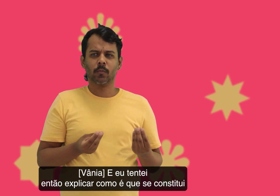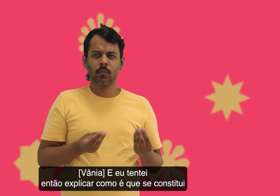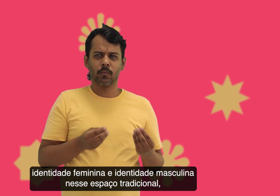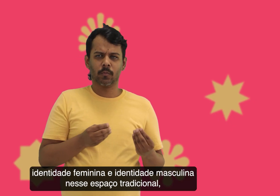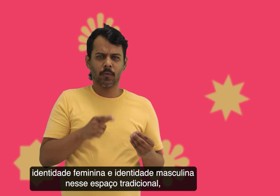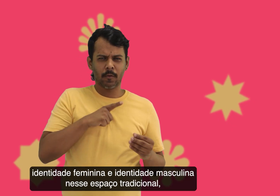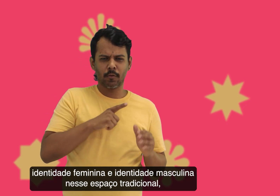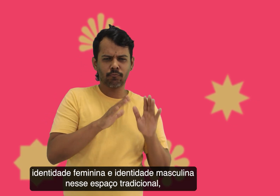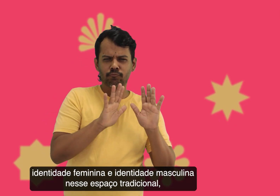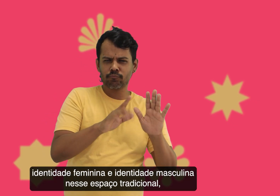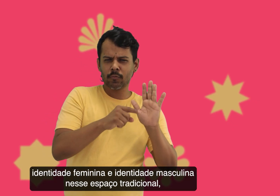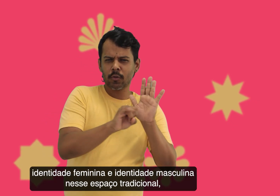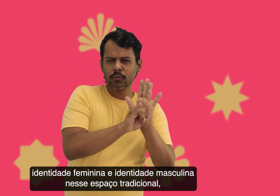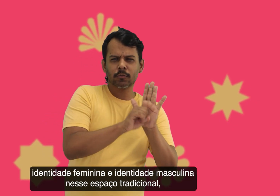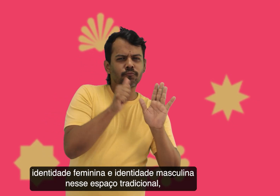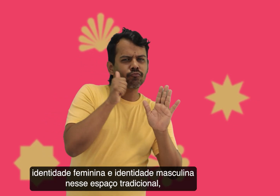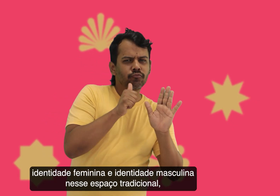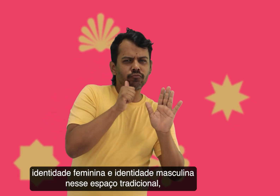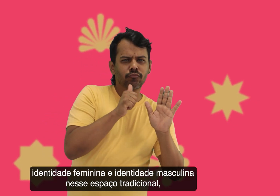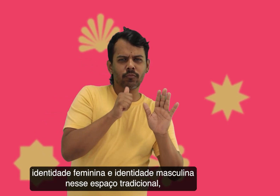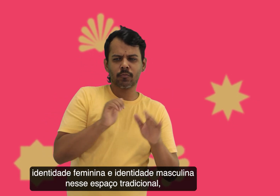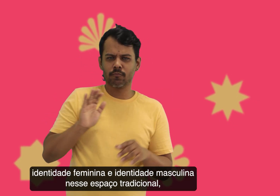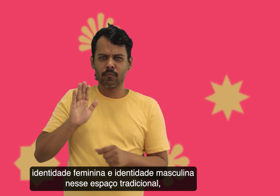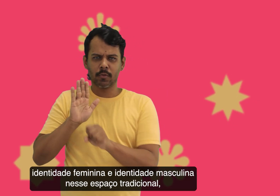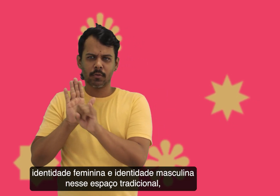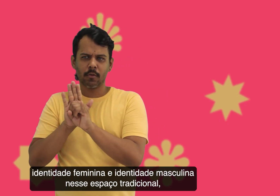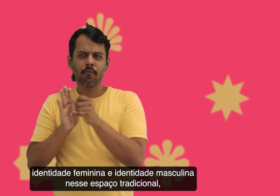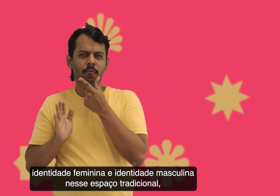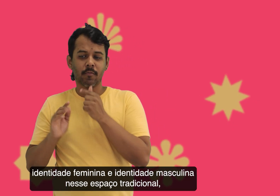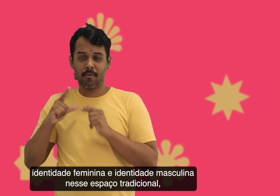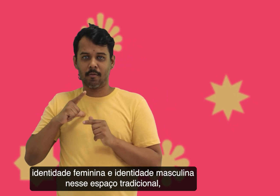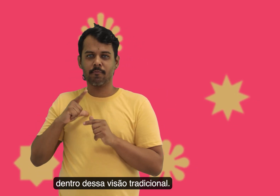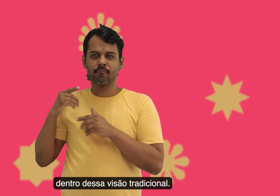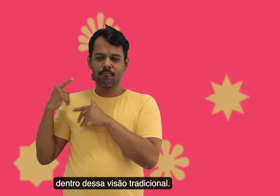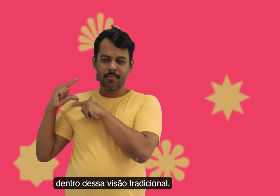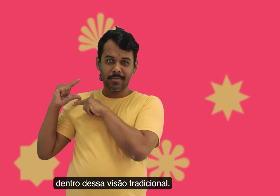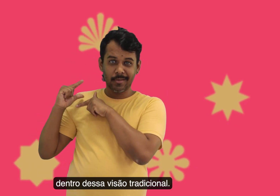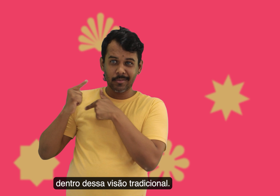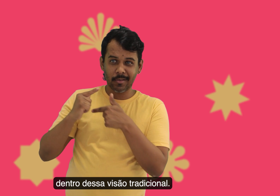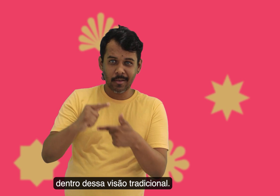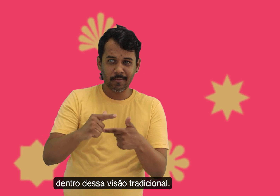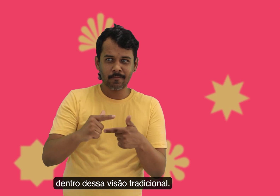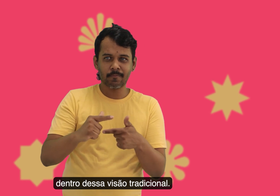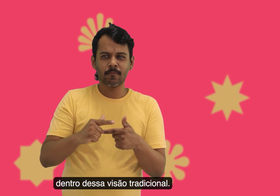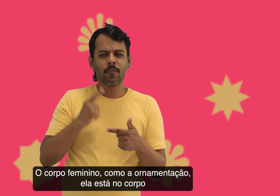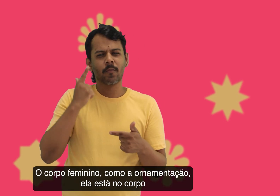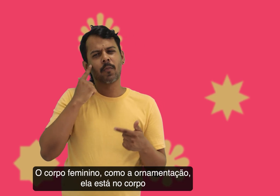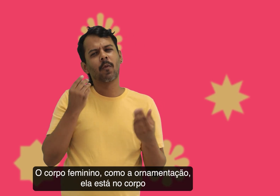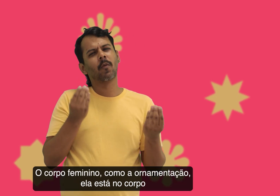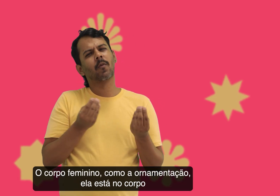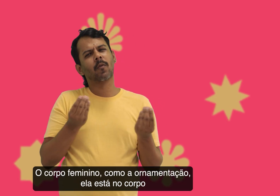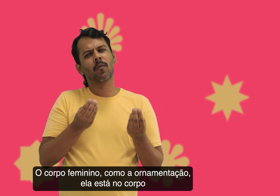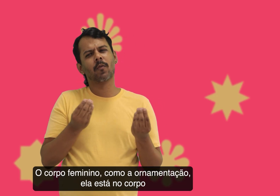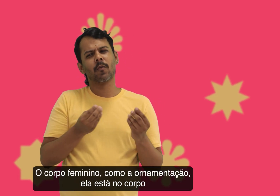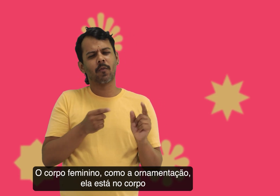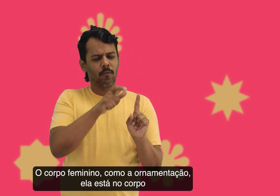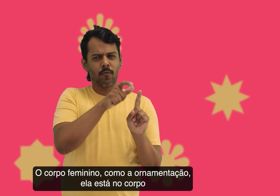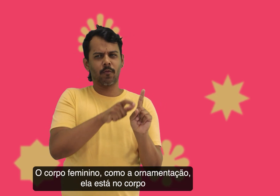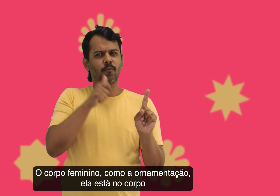se constitui a identidade feminina e a identidade masculina nesse espaço tradicional, dentro dessa visão tradicional. O corpo feminino, como